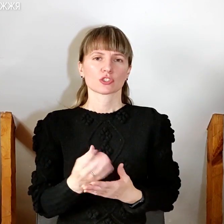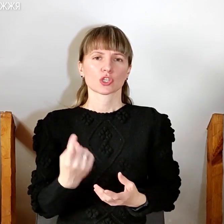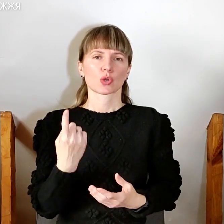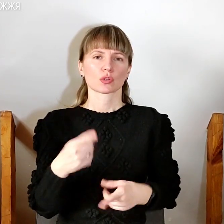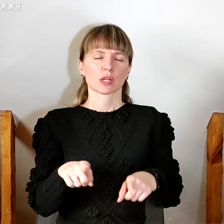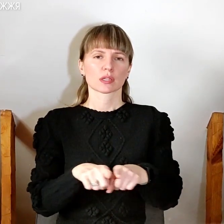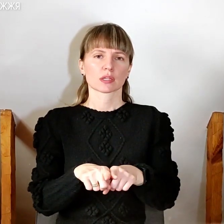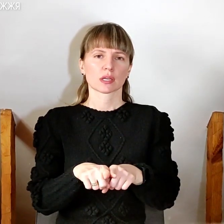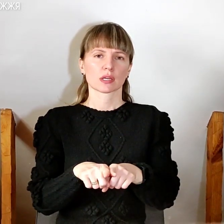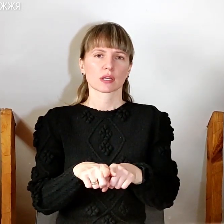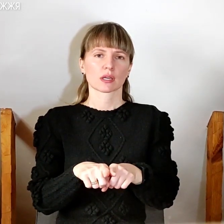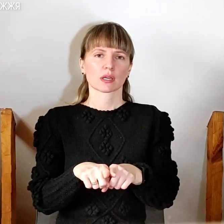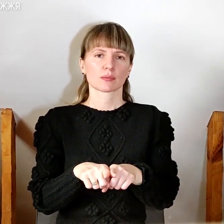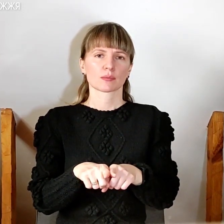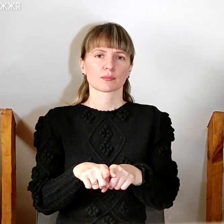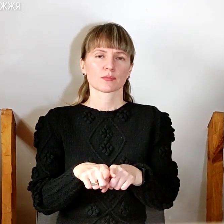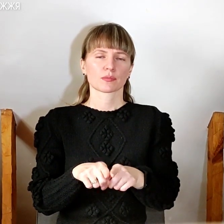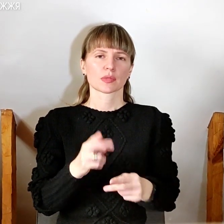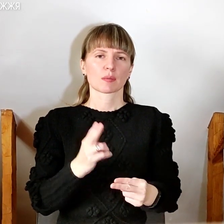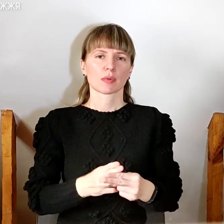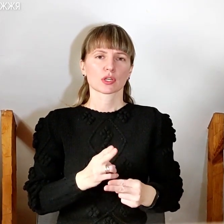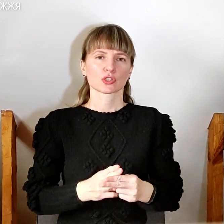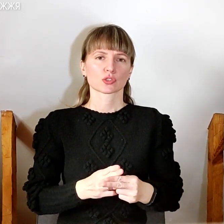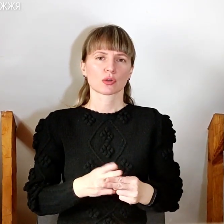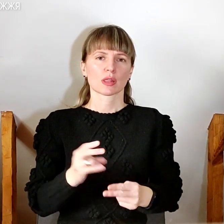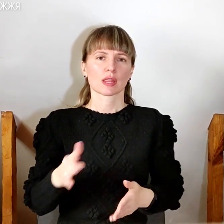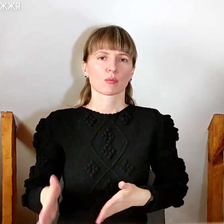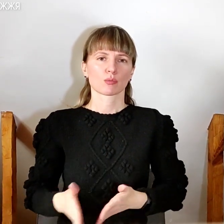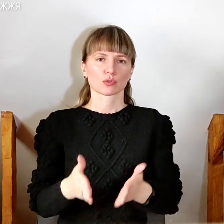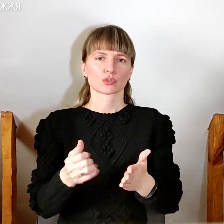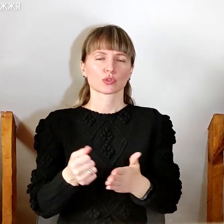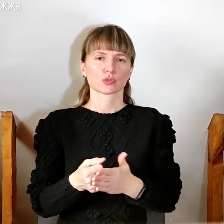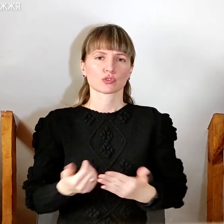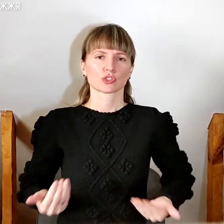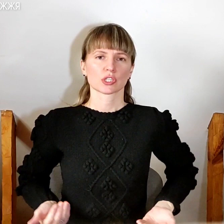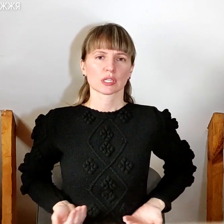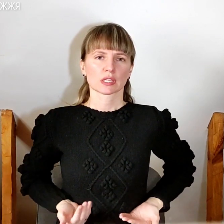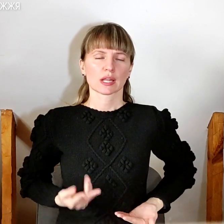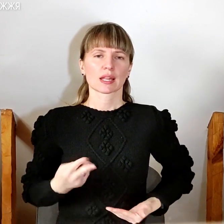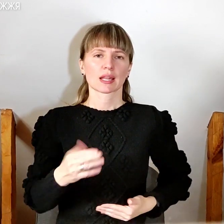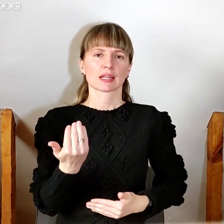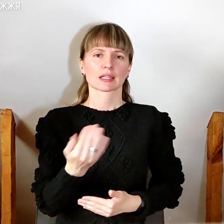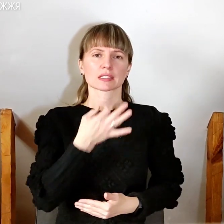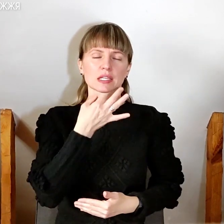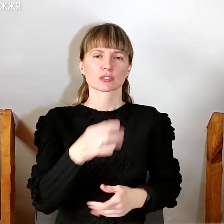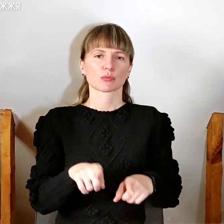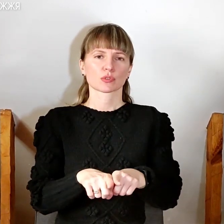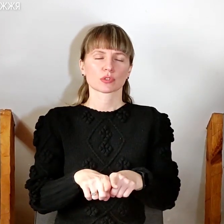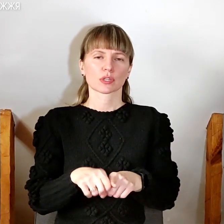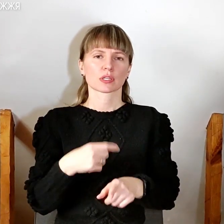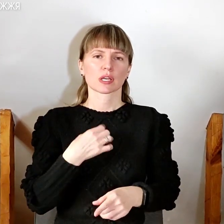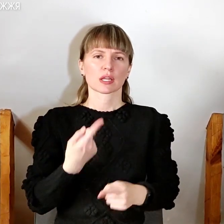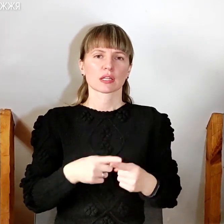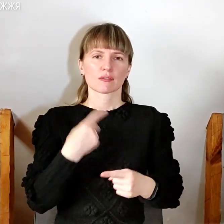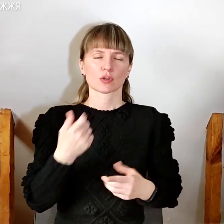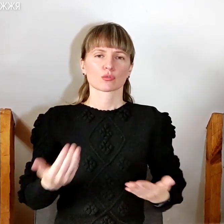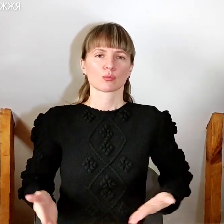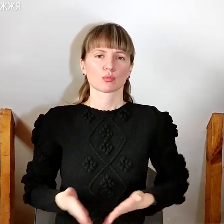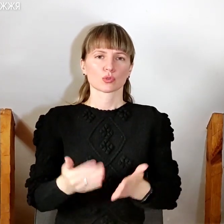така перешкода на шляху до життя для них, скажімо так, а я це називаю шлях до життя саме.